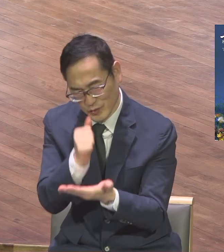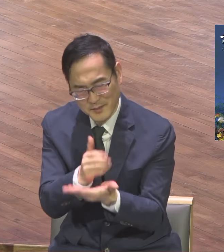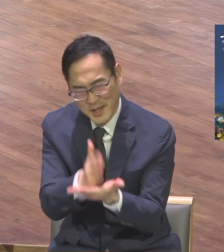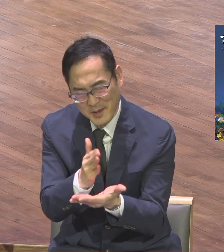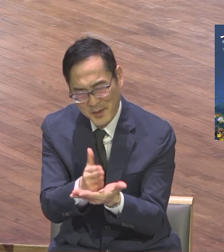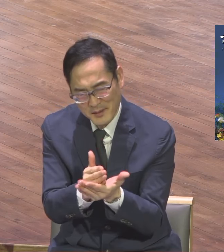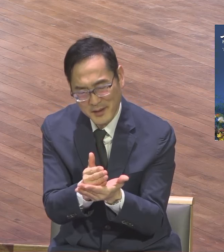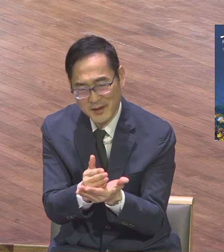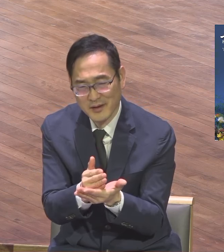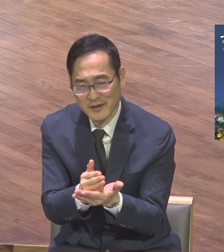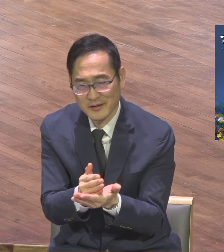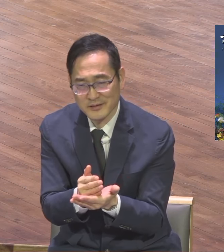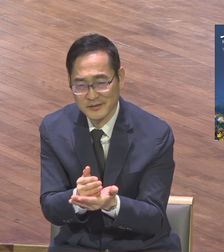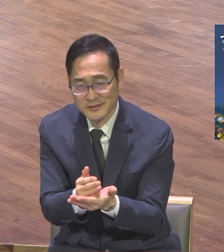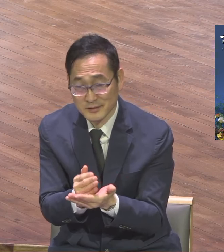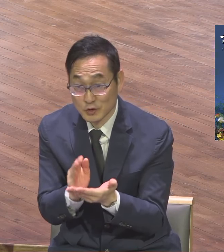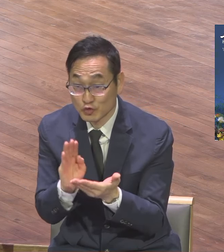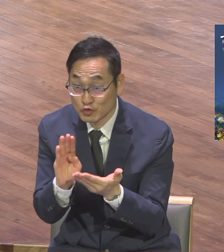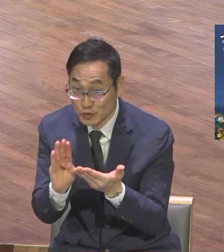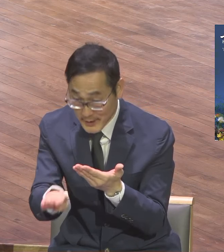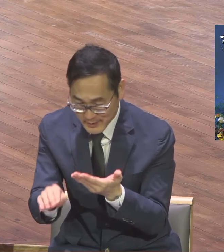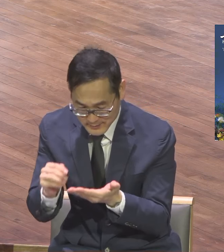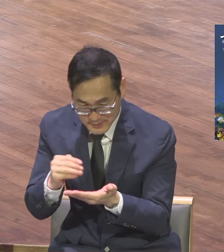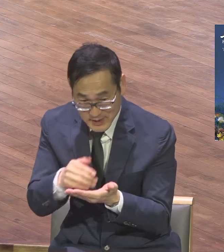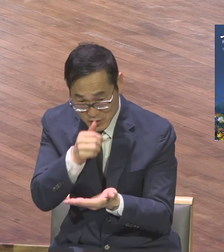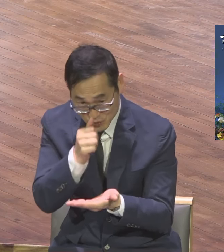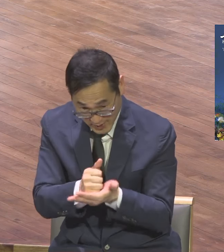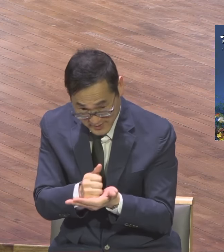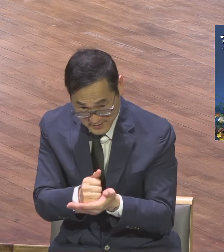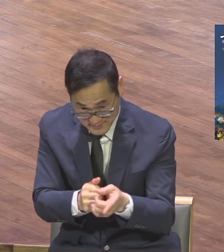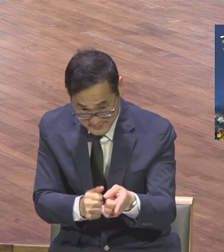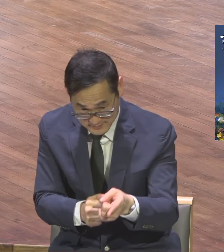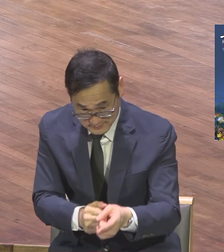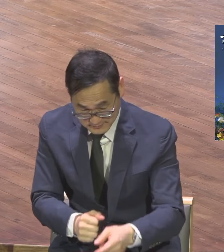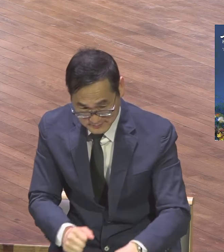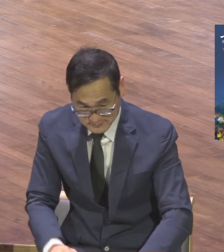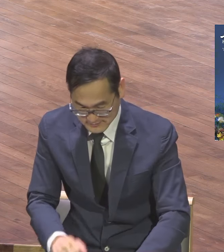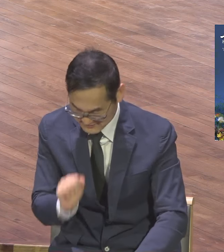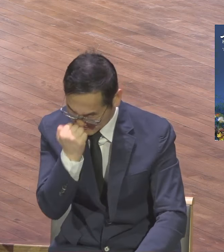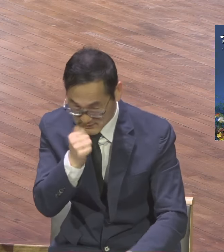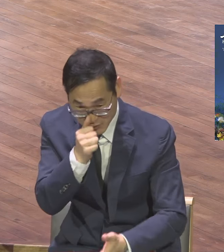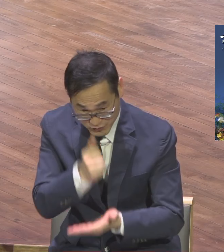죄를 범하면 어떻게 돼야 하는지 요한이